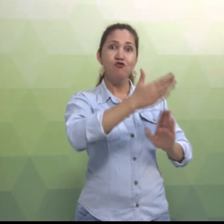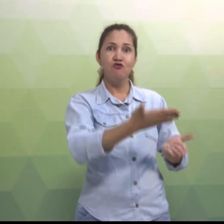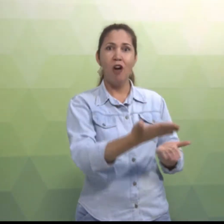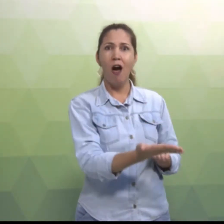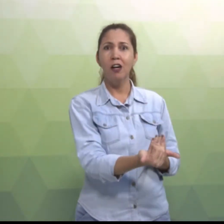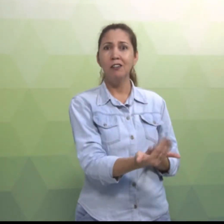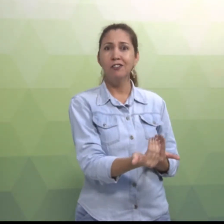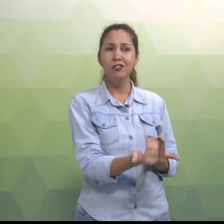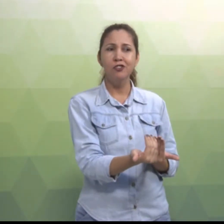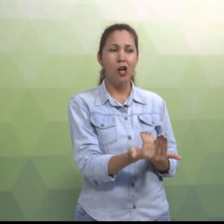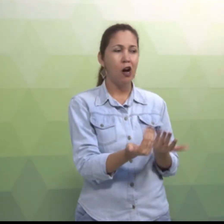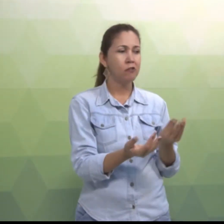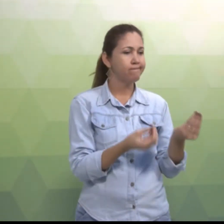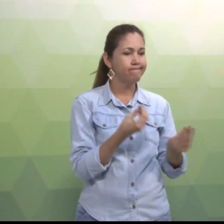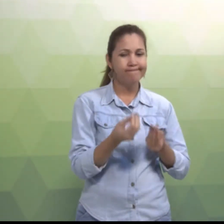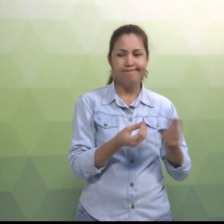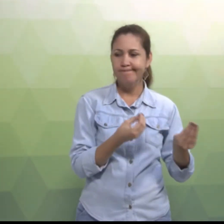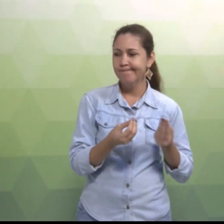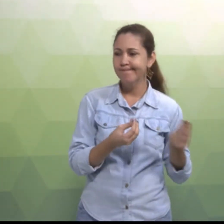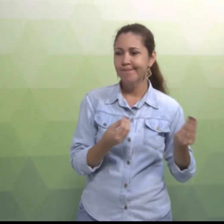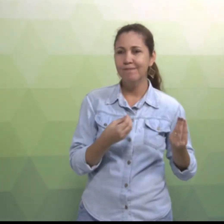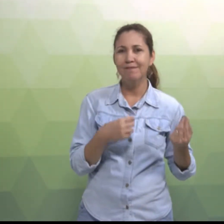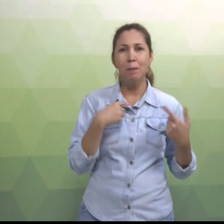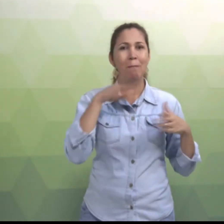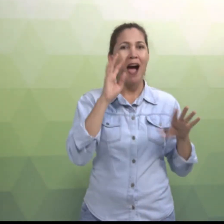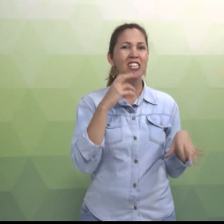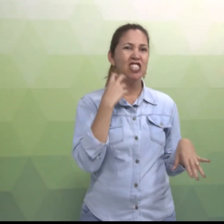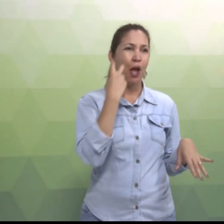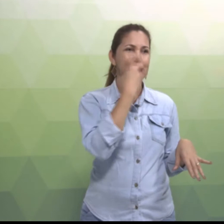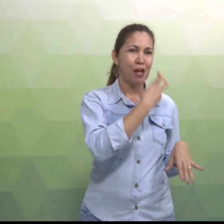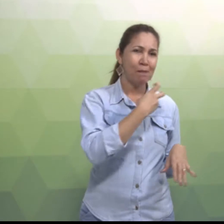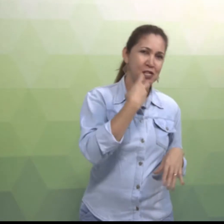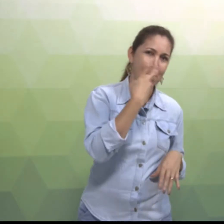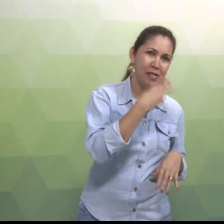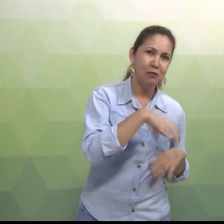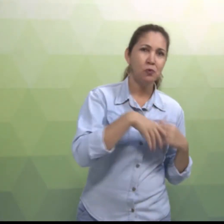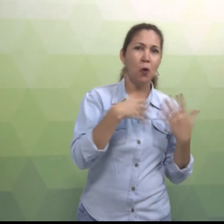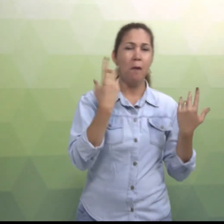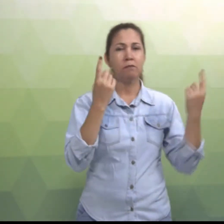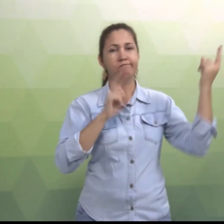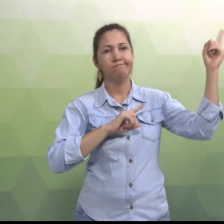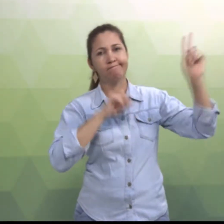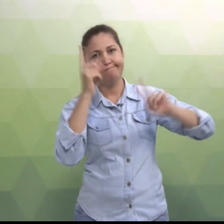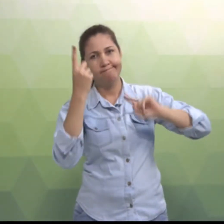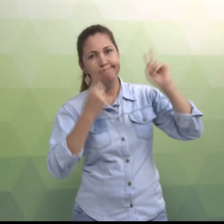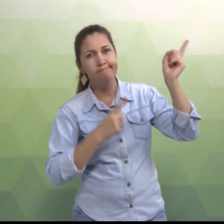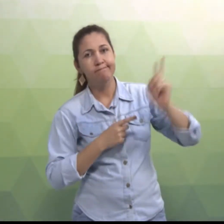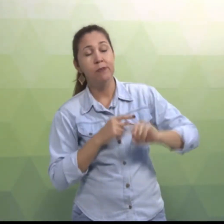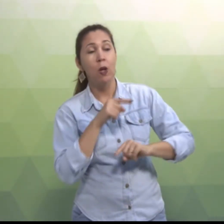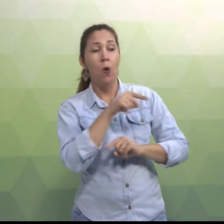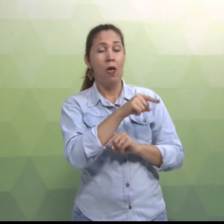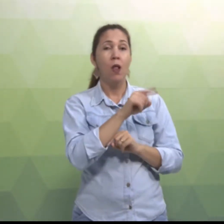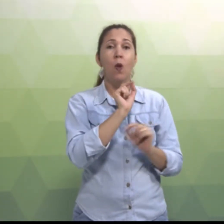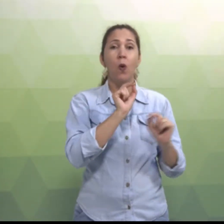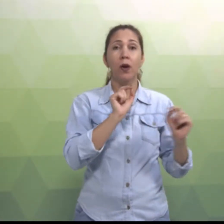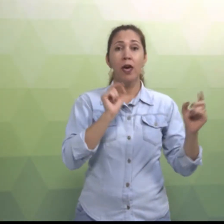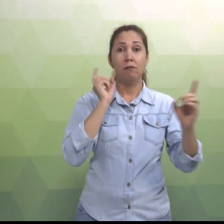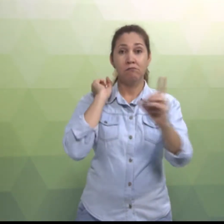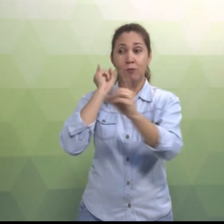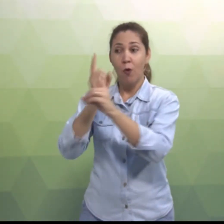já na fase da adolescência e se comunica por meio da leitura labial e gestos. Então,